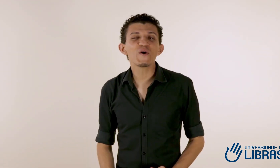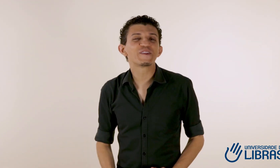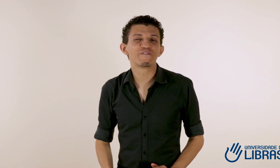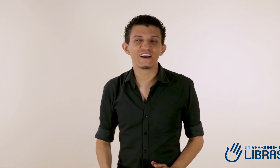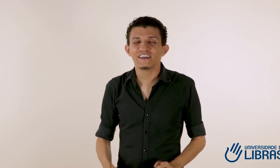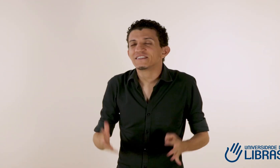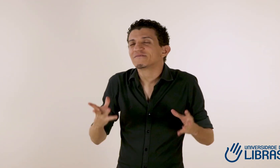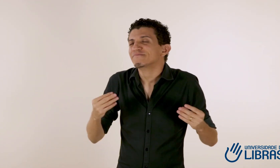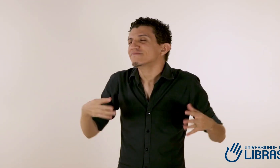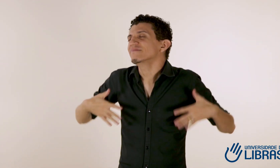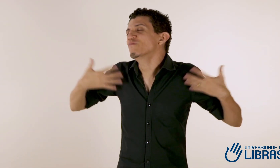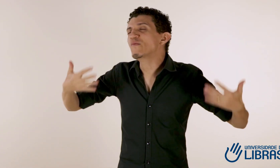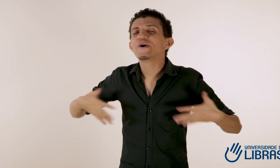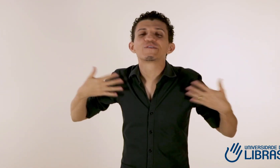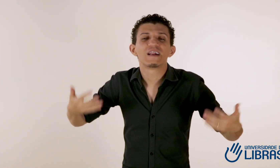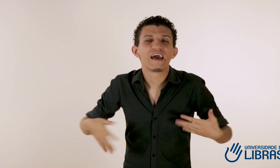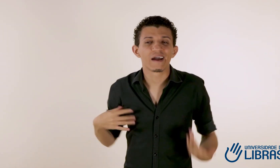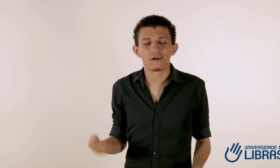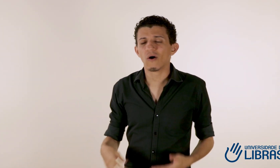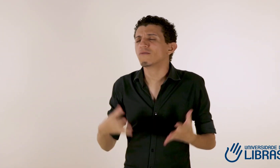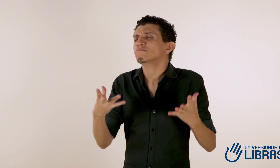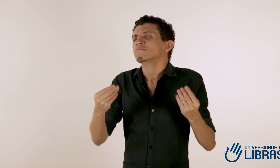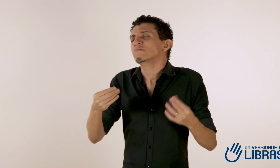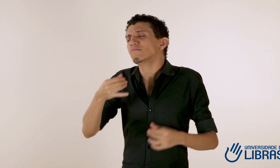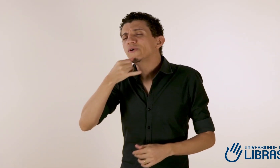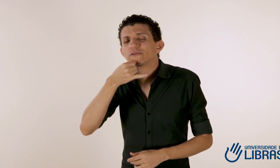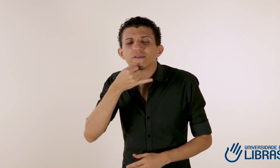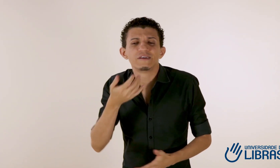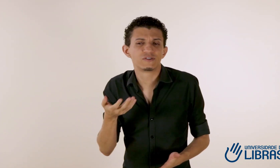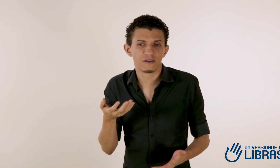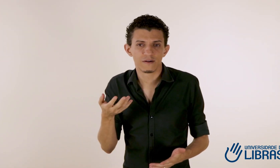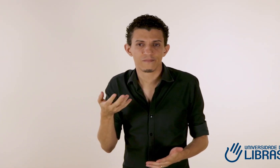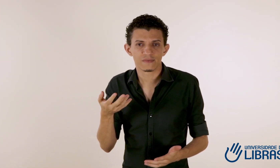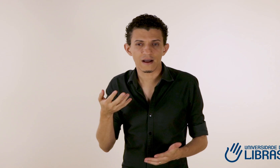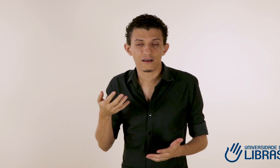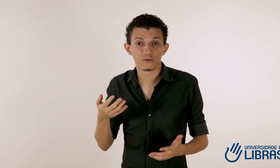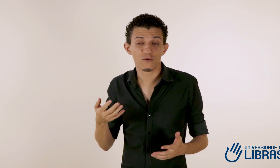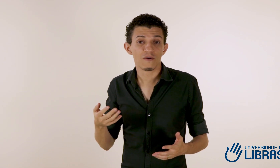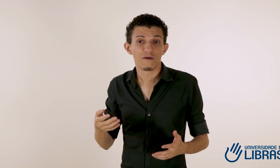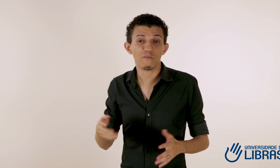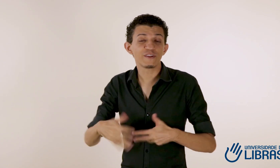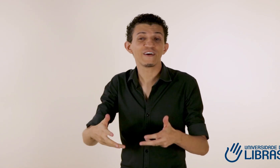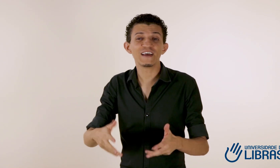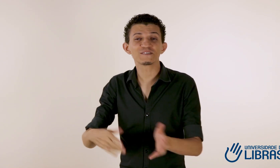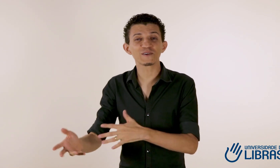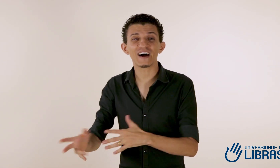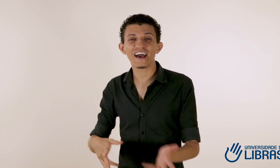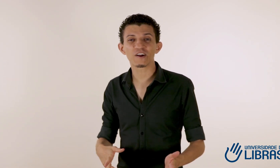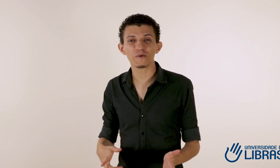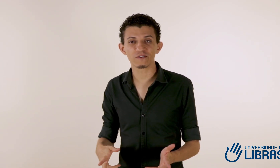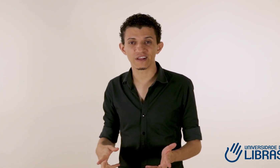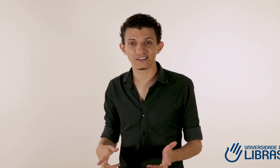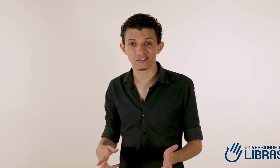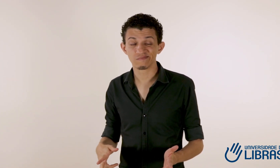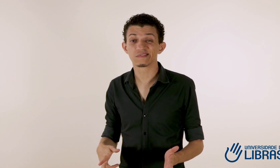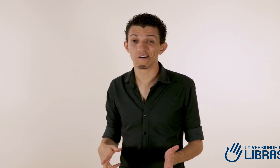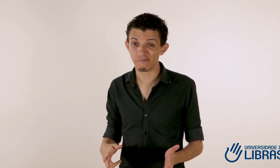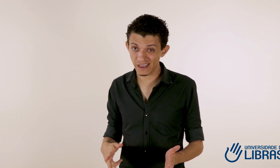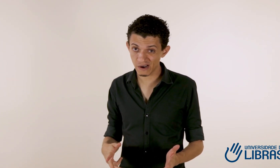muito feliz, muito alegre, ou muito triste. Tá? Estou muito feliz, muito alegre ou muito triste. Também é o